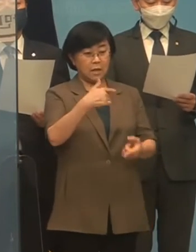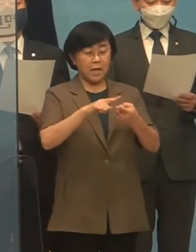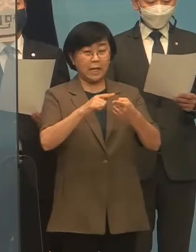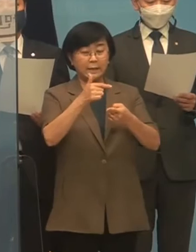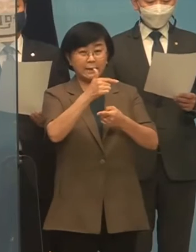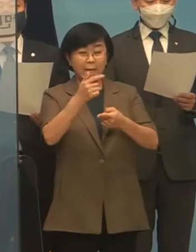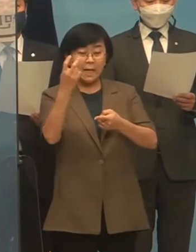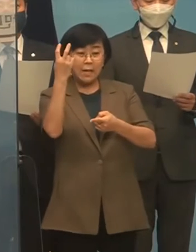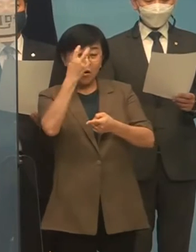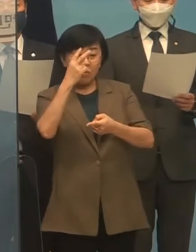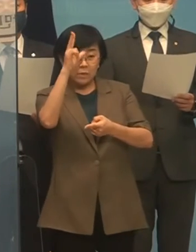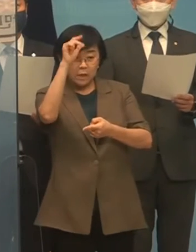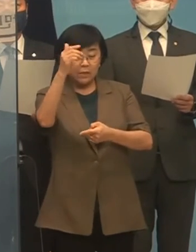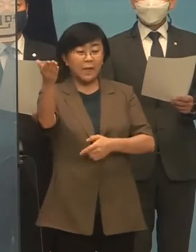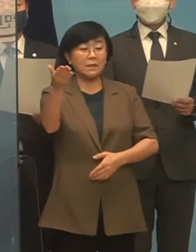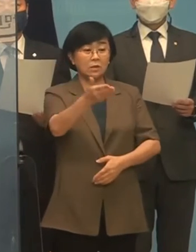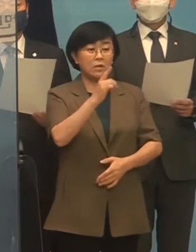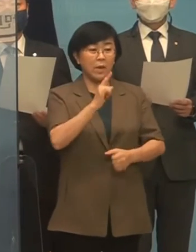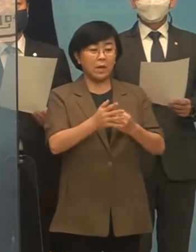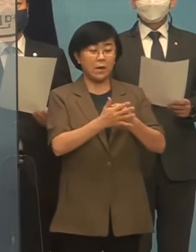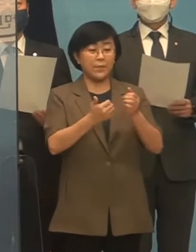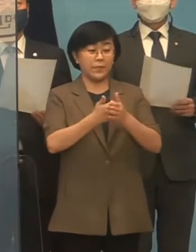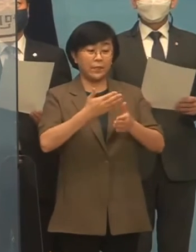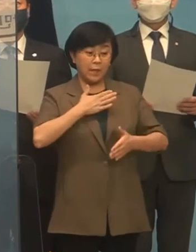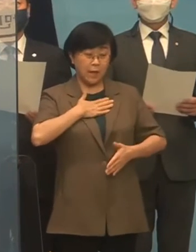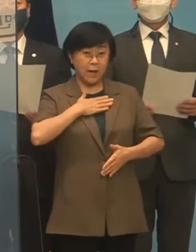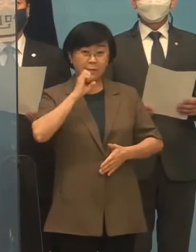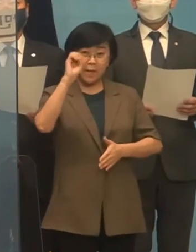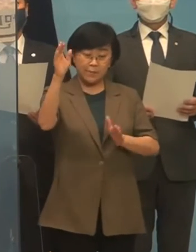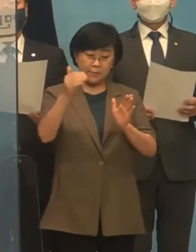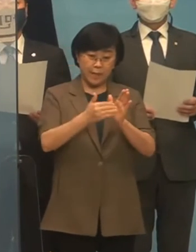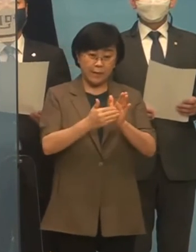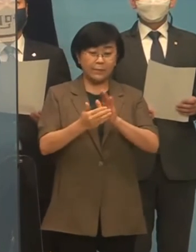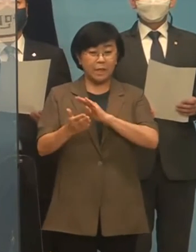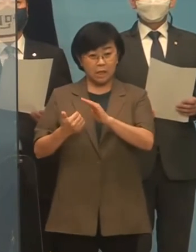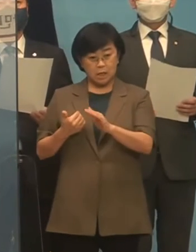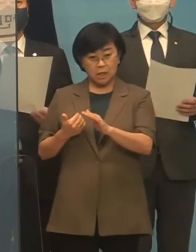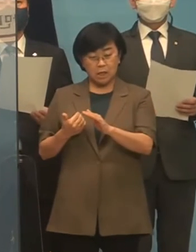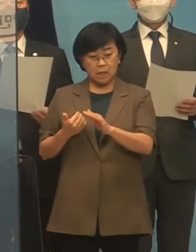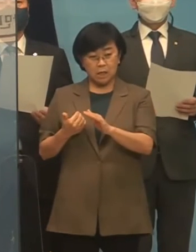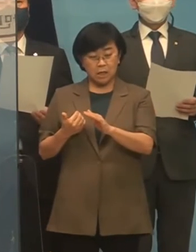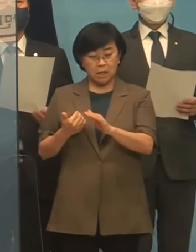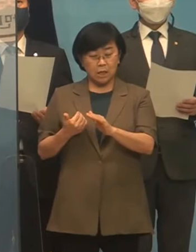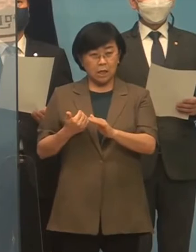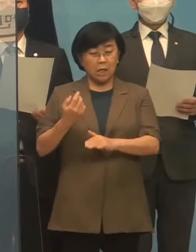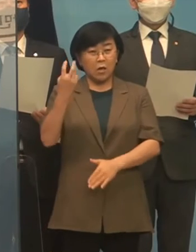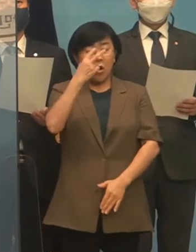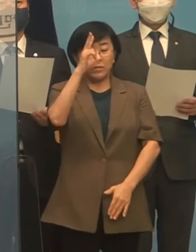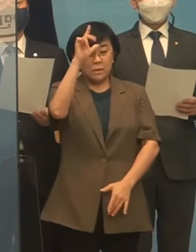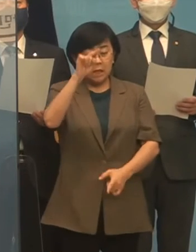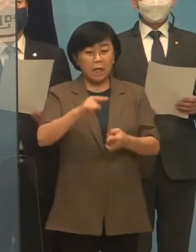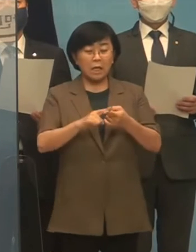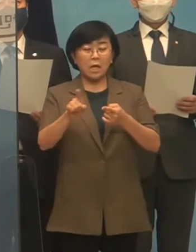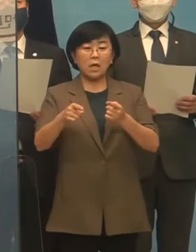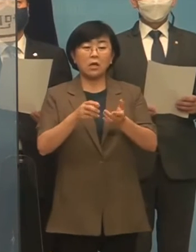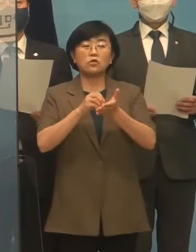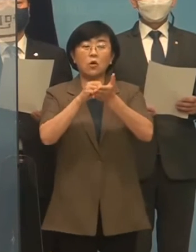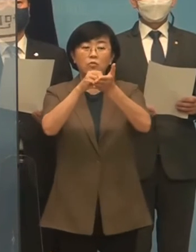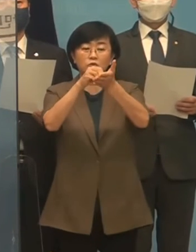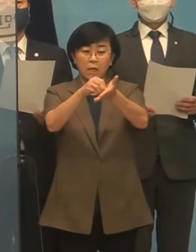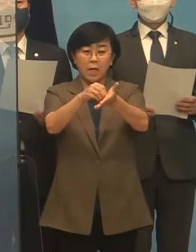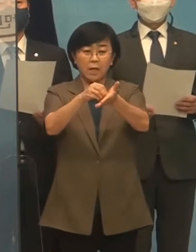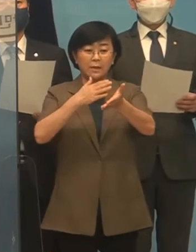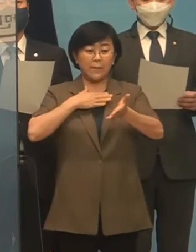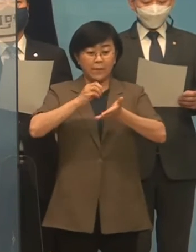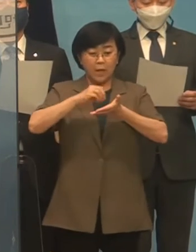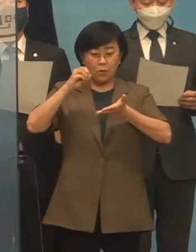대검이 억지로 받은 것처럼 해라. 내가 대검에 얘기해 주겠다. 대검에 접수시켜라. 나는 빼고 가야 한다.